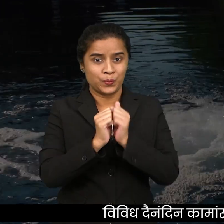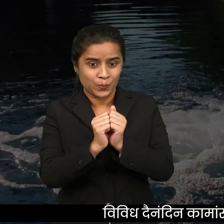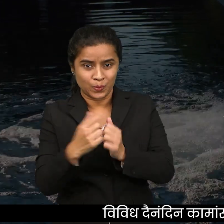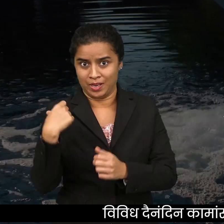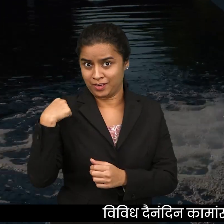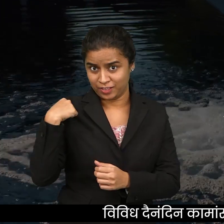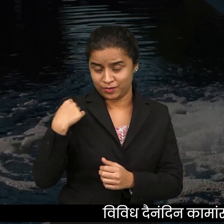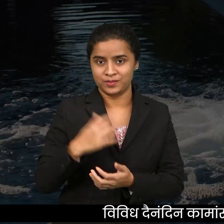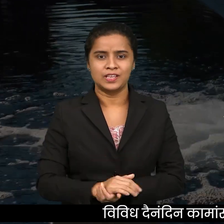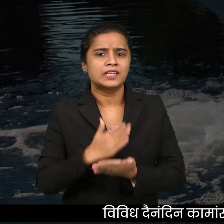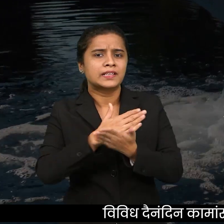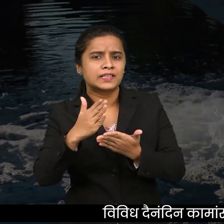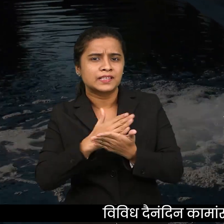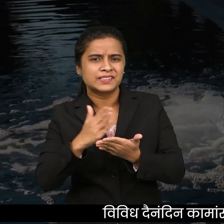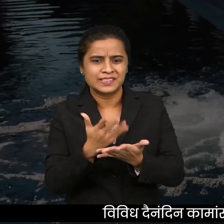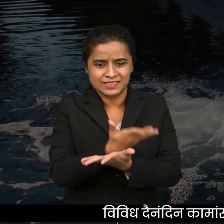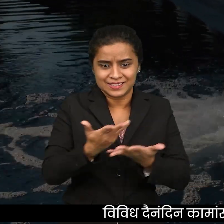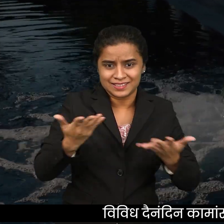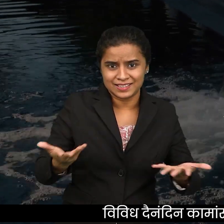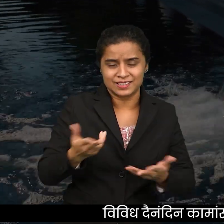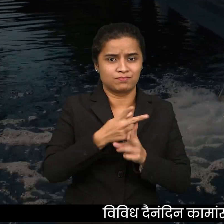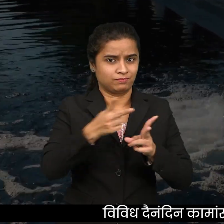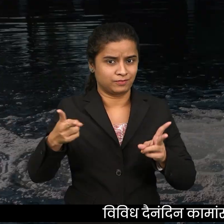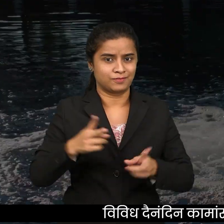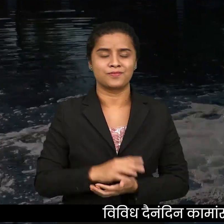विविध दैनंदिन कामांसाठी पाण्याची आवश्यकता असते.